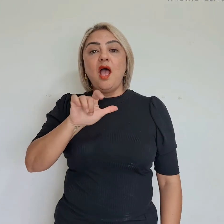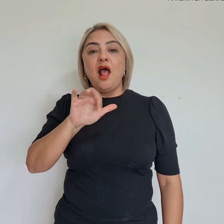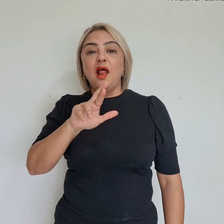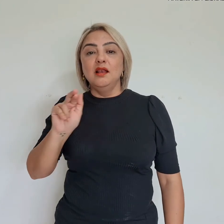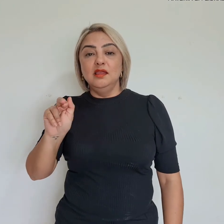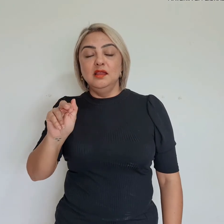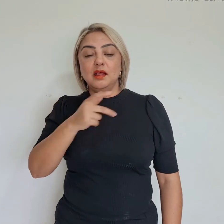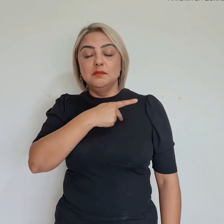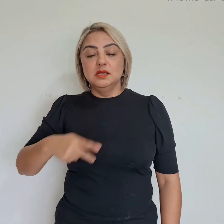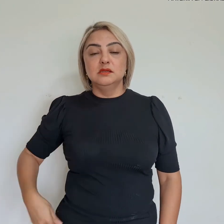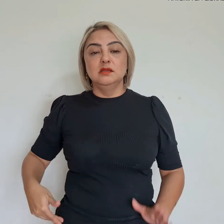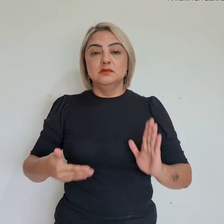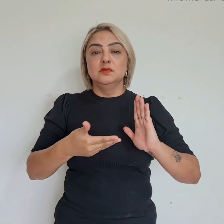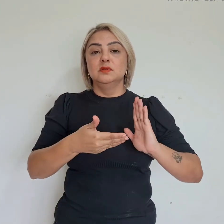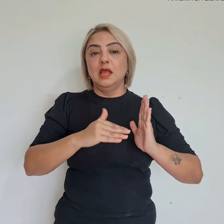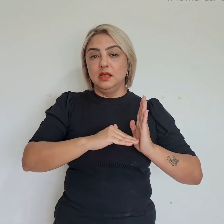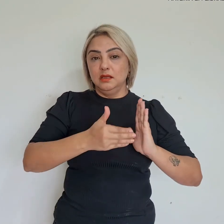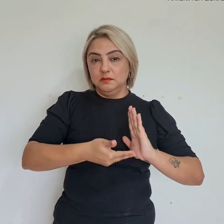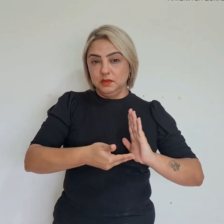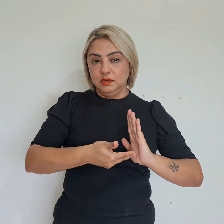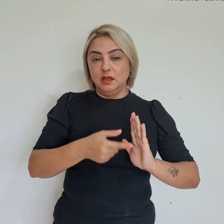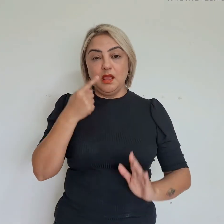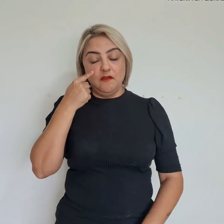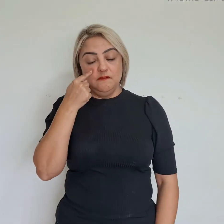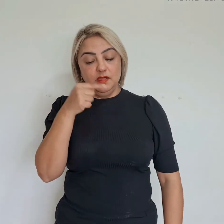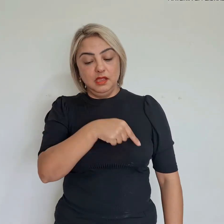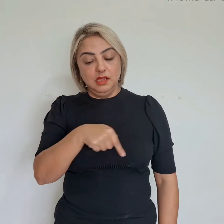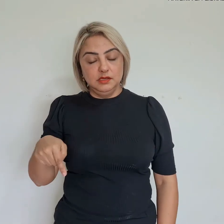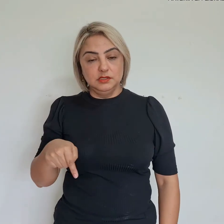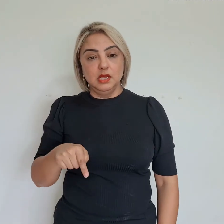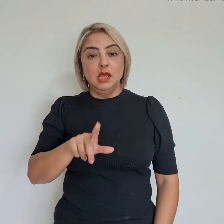como prioridade. Confira: PL